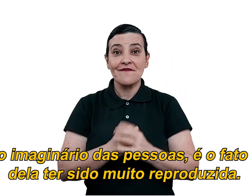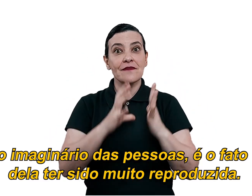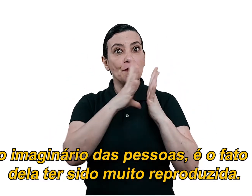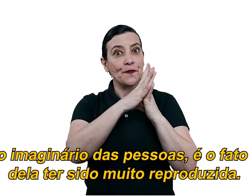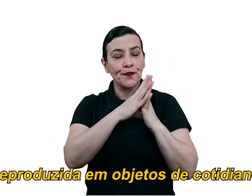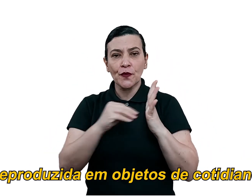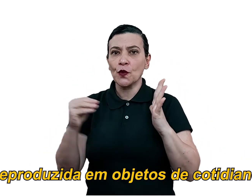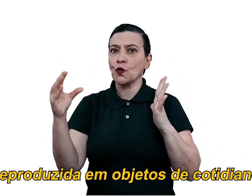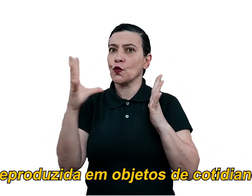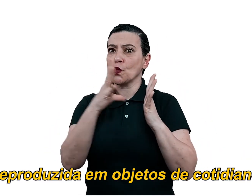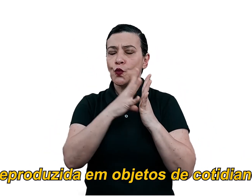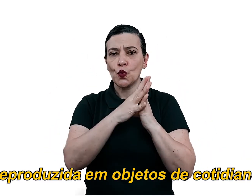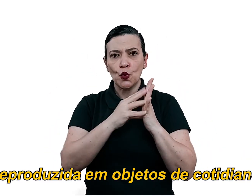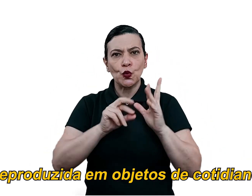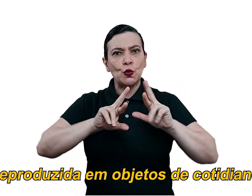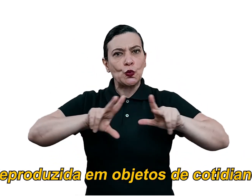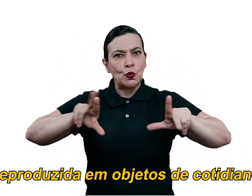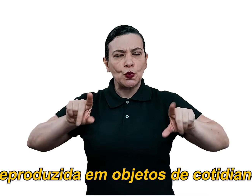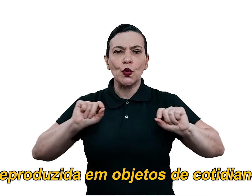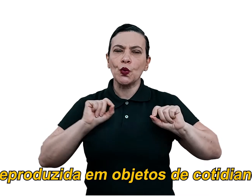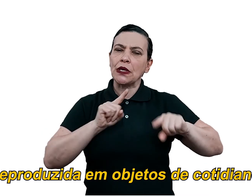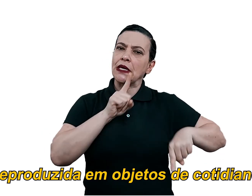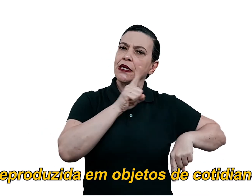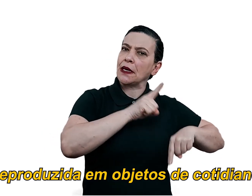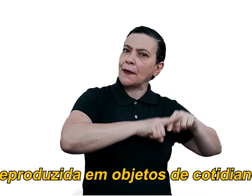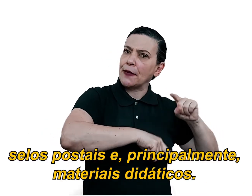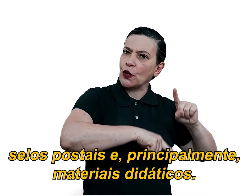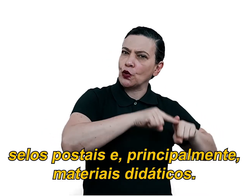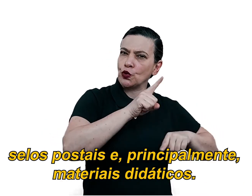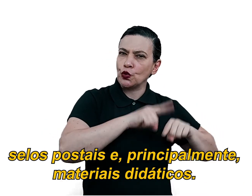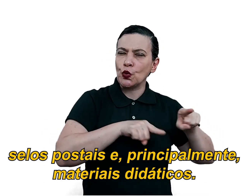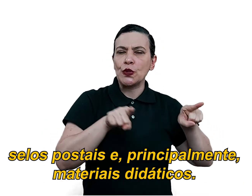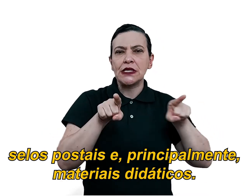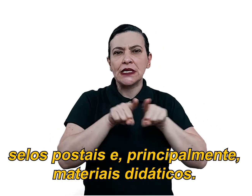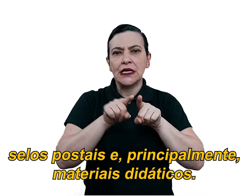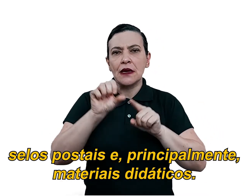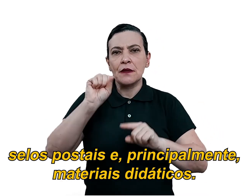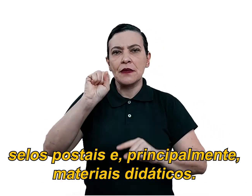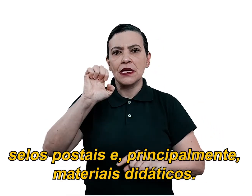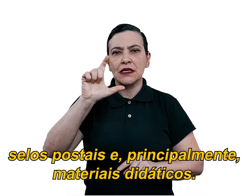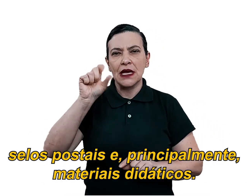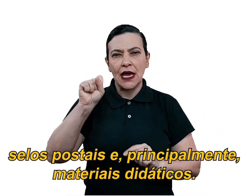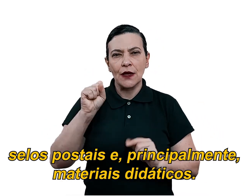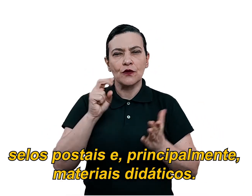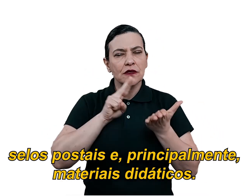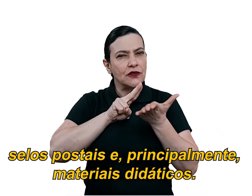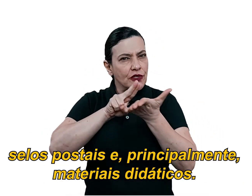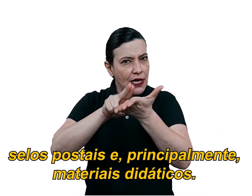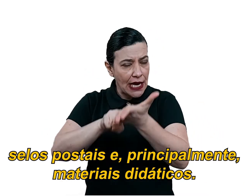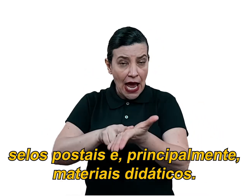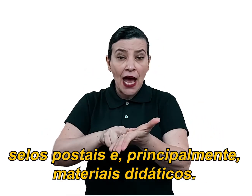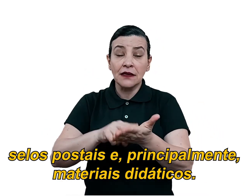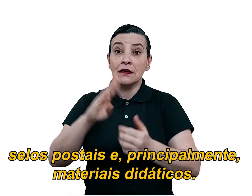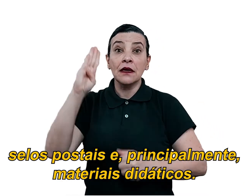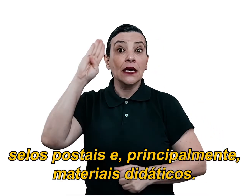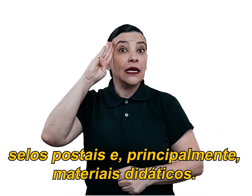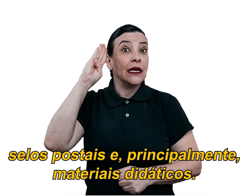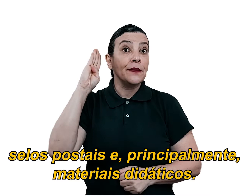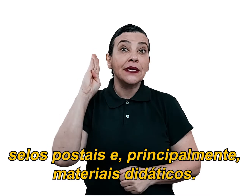reproduzida em objetos de cotidiano, selos postais e principalmente materiais